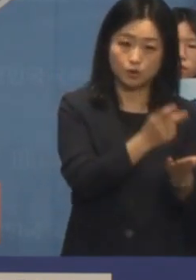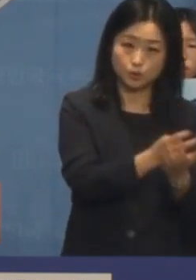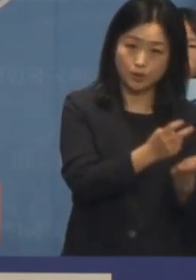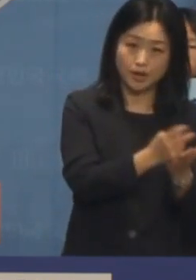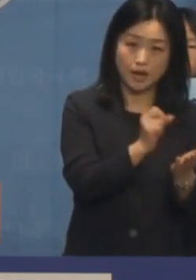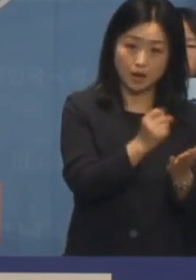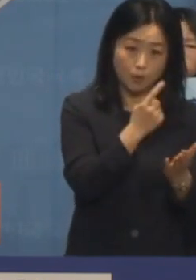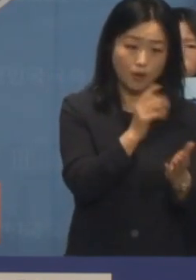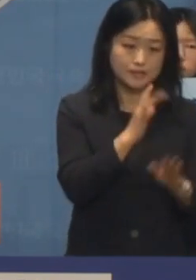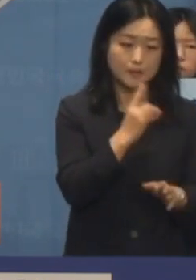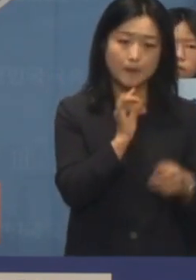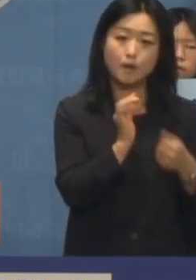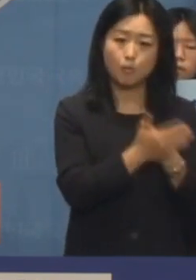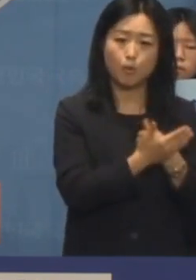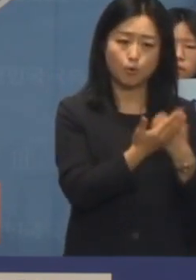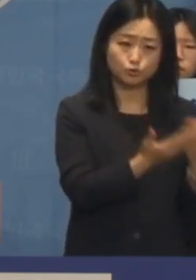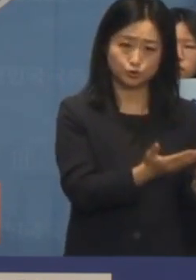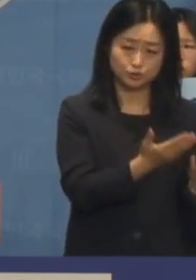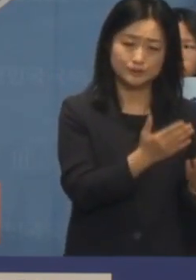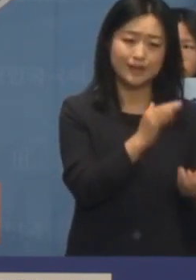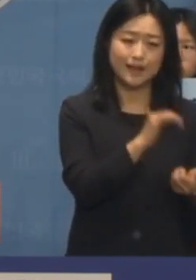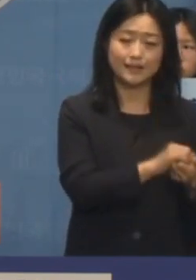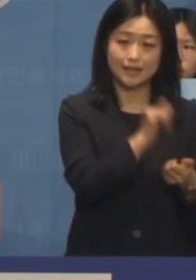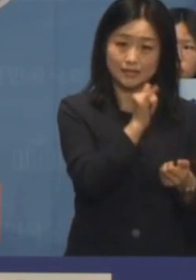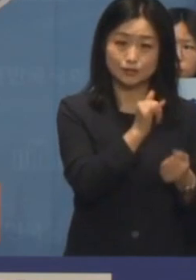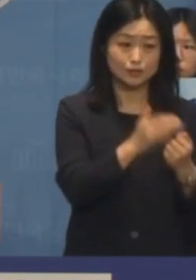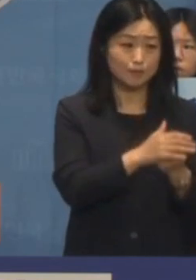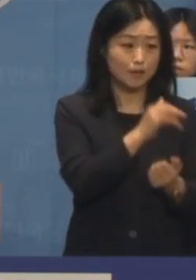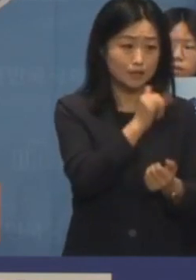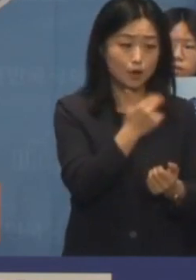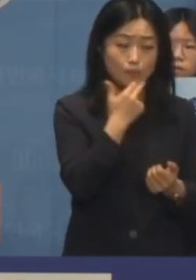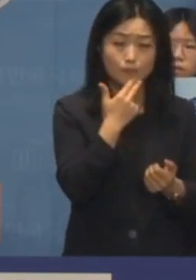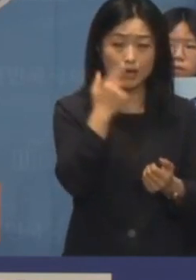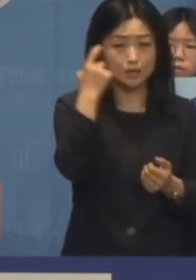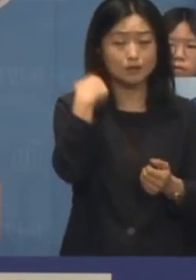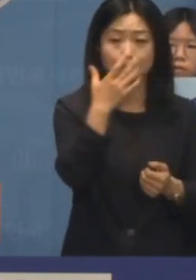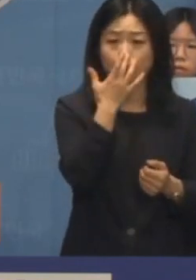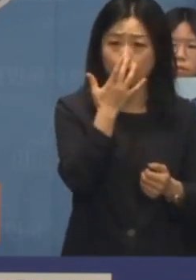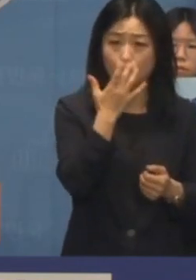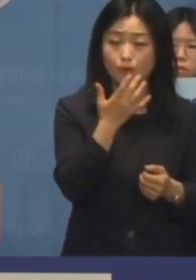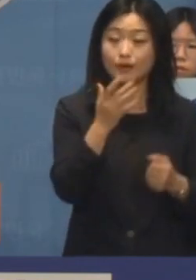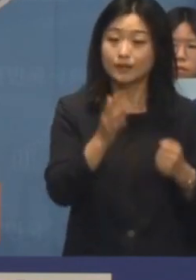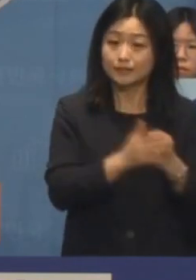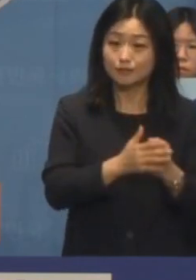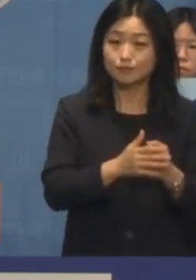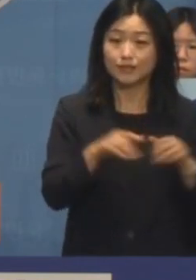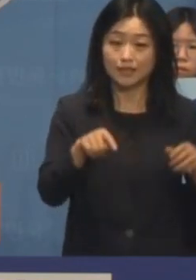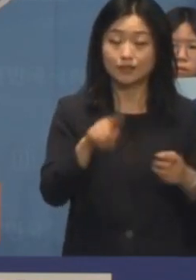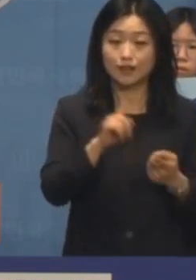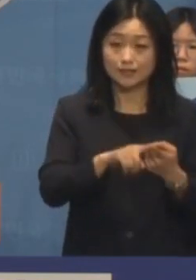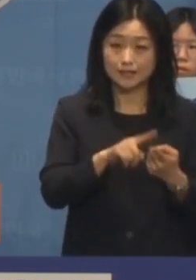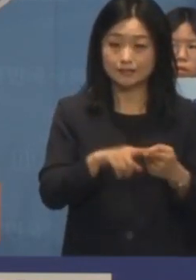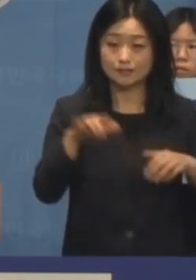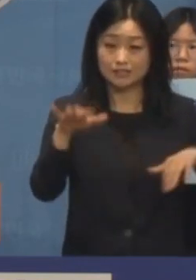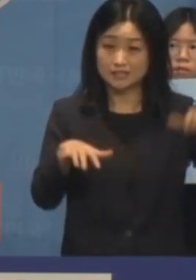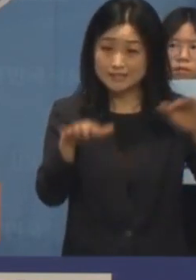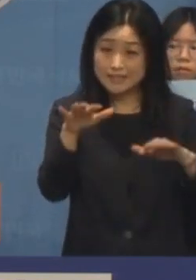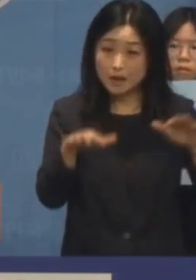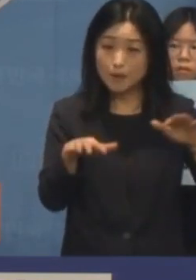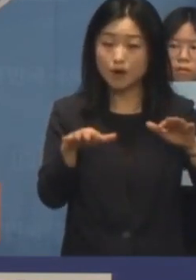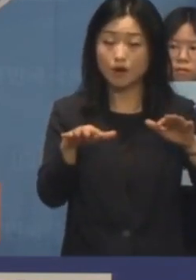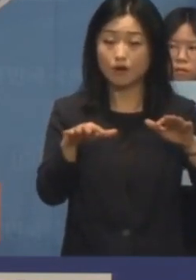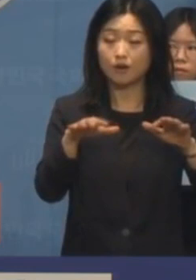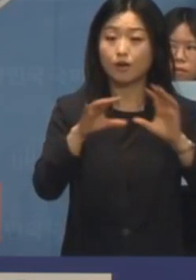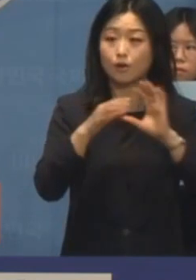보호받고 있어서 학생 인권 조례가 있는지 없는지에 따라 학생 인권 간의 차별이 생기는 심각한